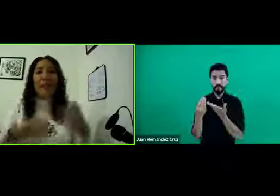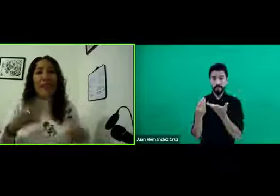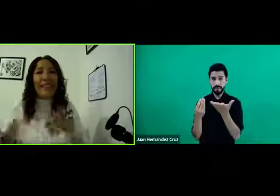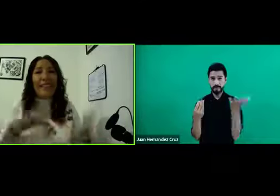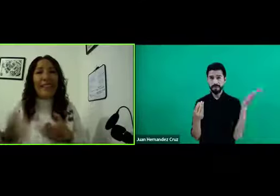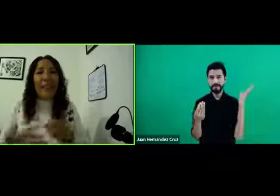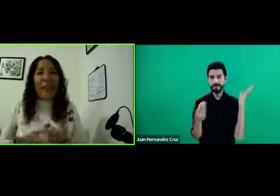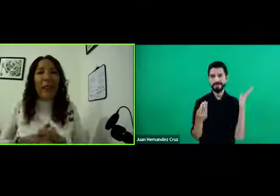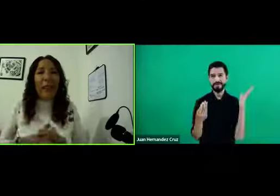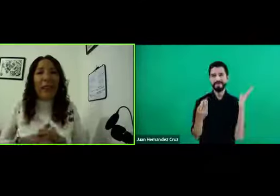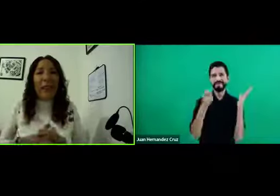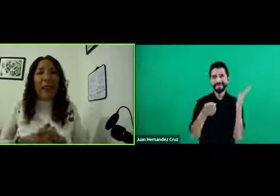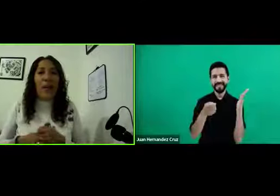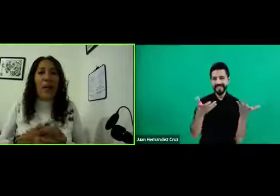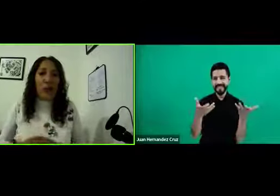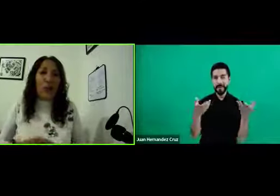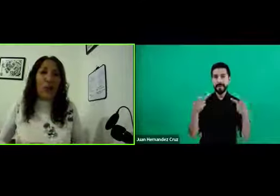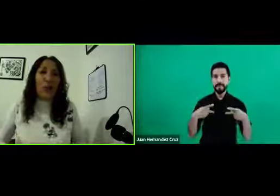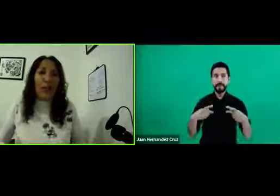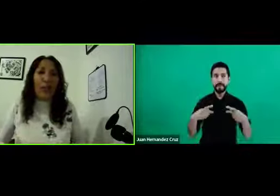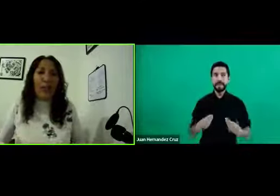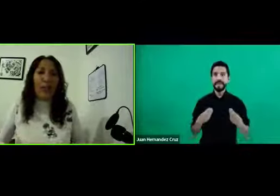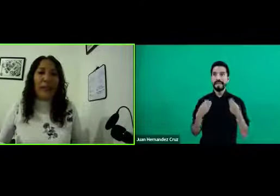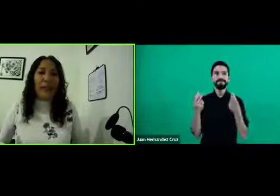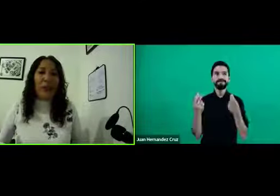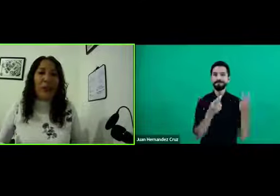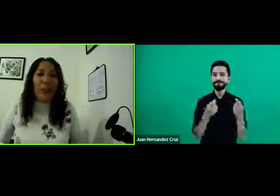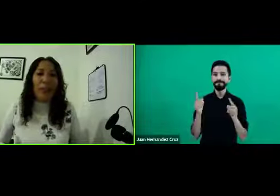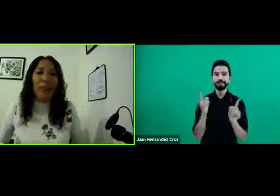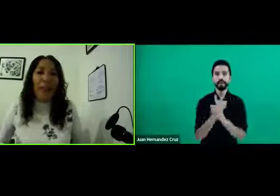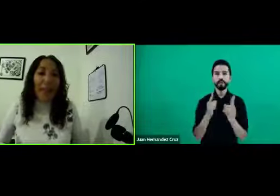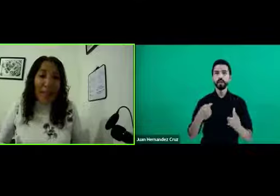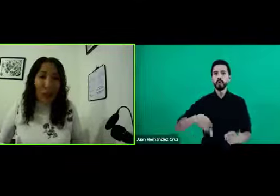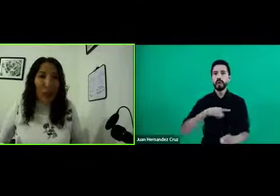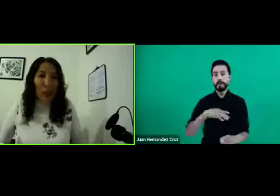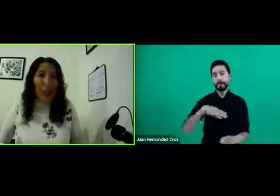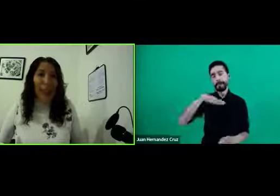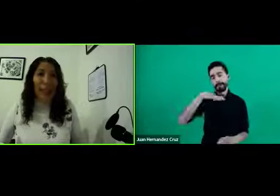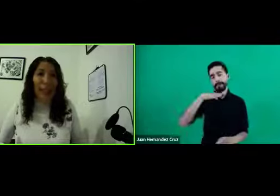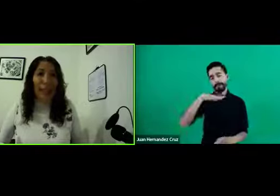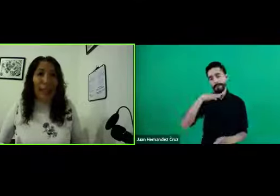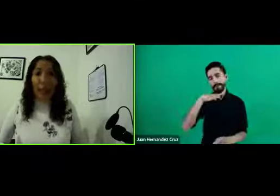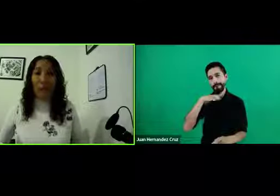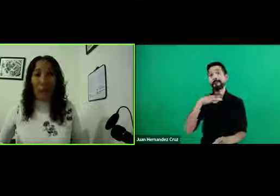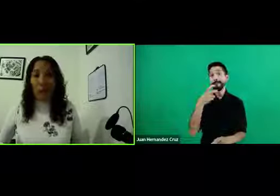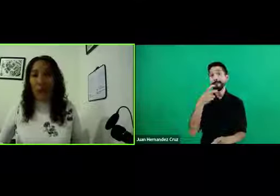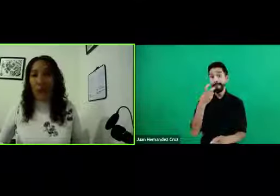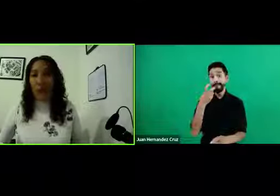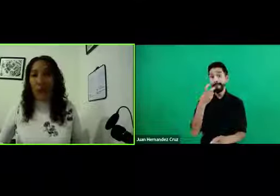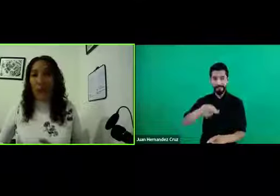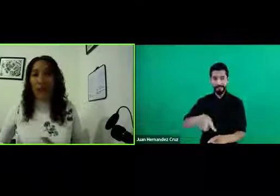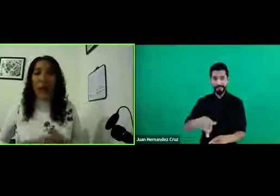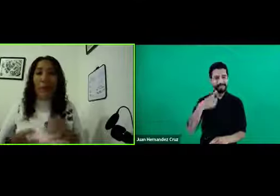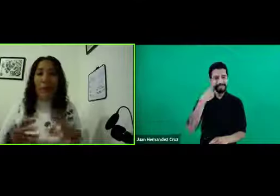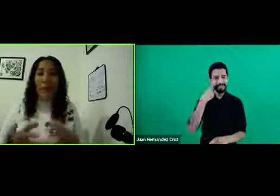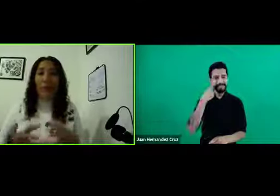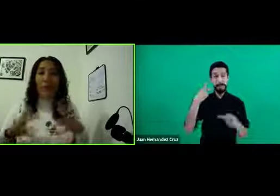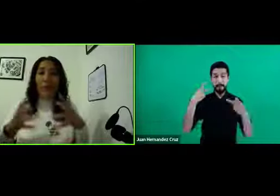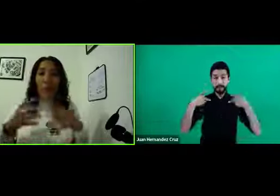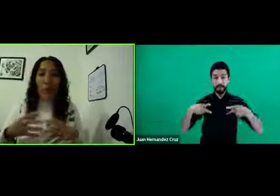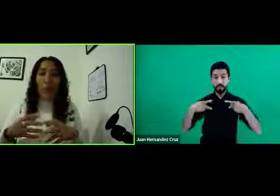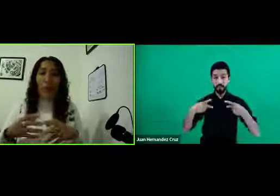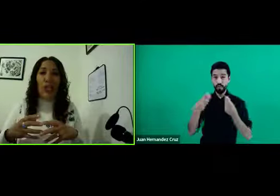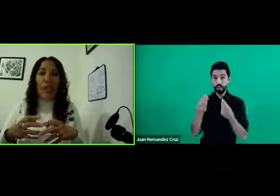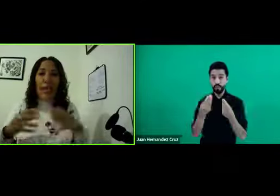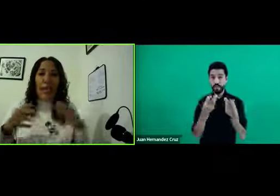esta parte, en este ajetreo de la vida, no somos conscientes de ello. De hecho, digamos, muchas personas, a pesar de